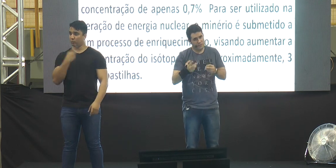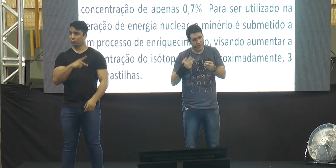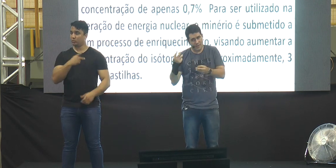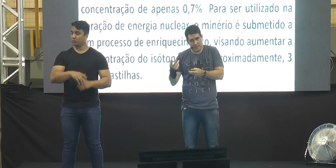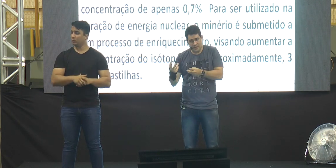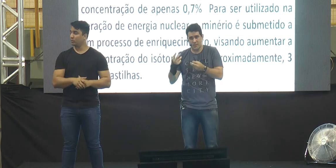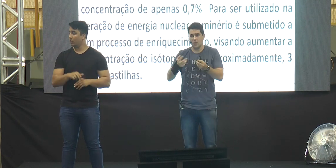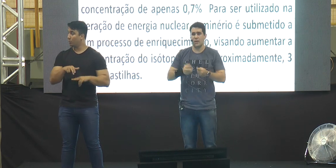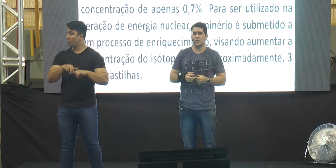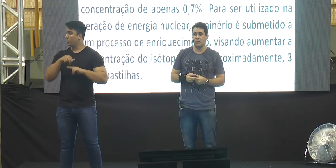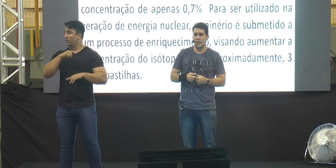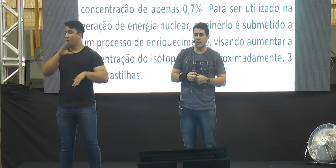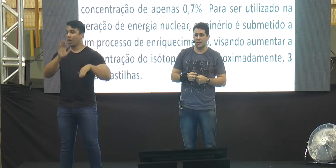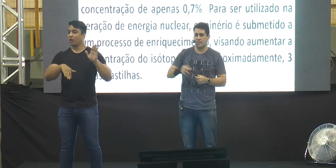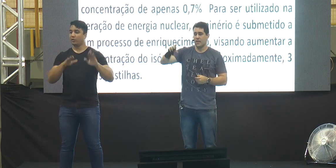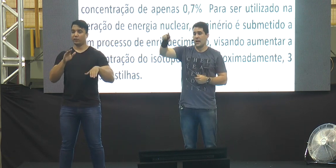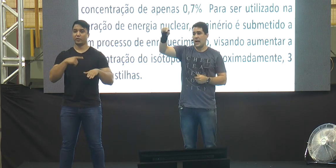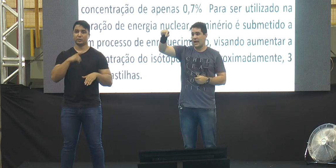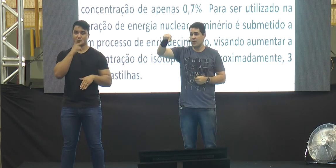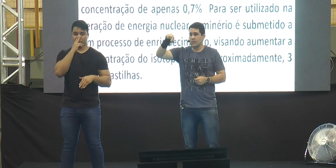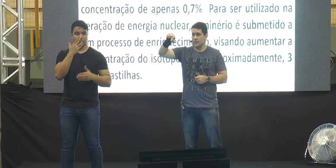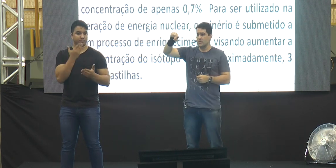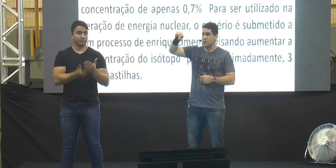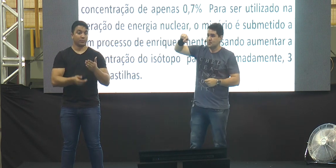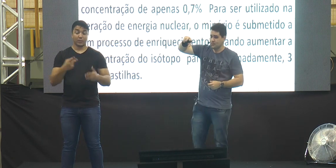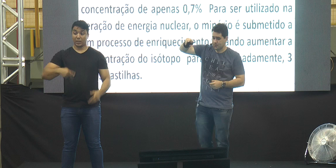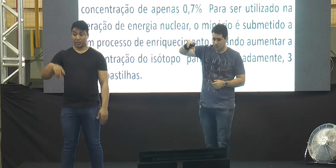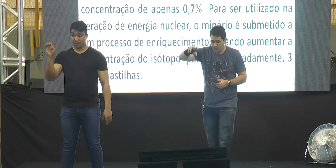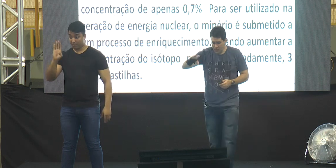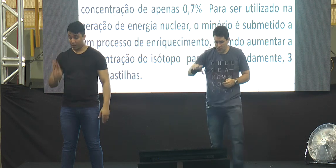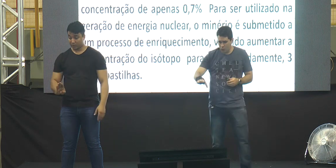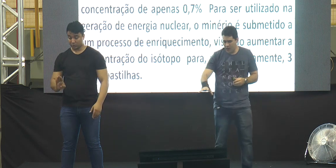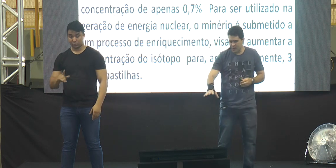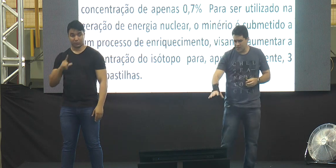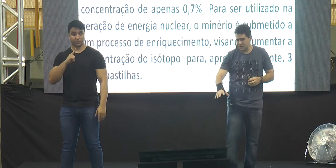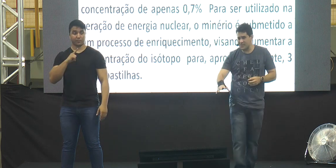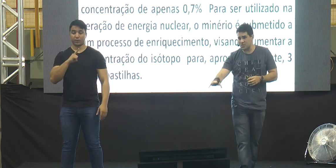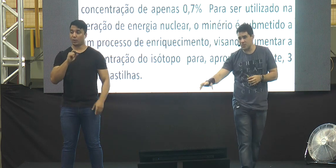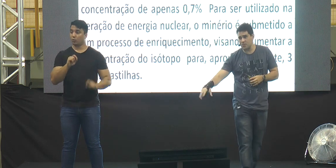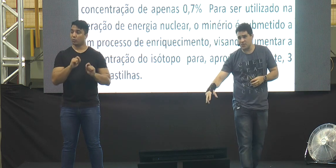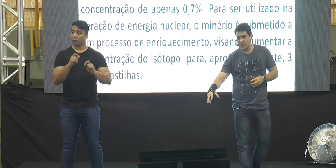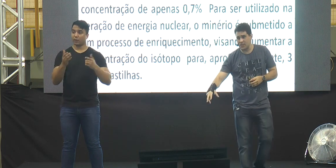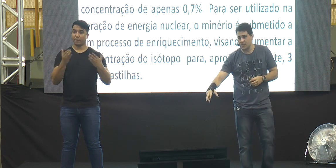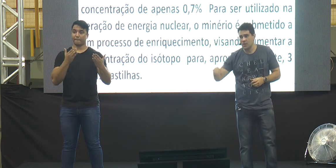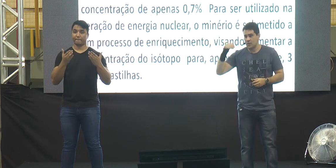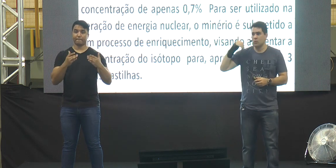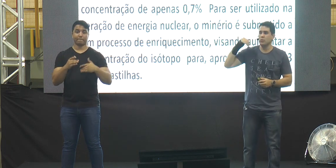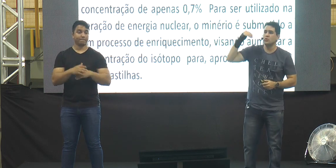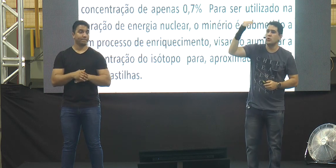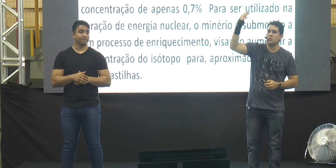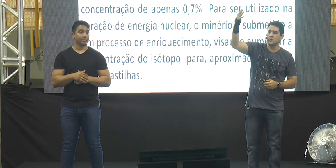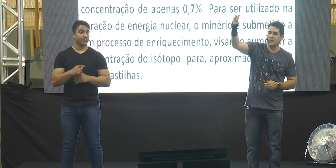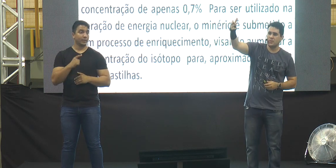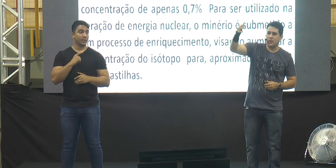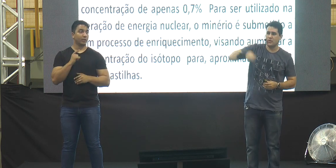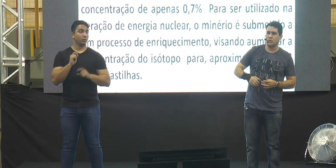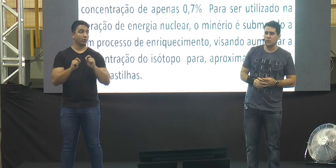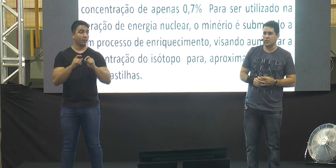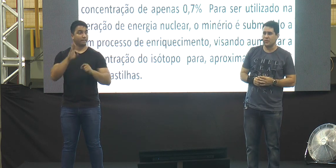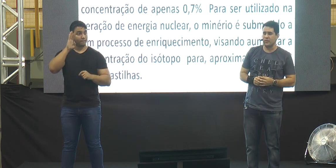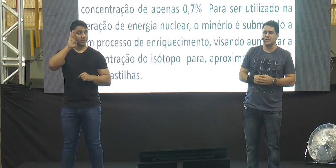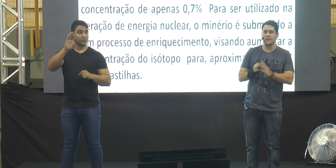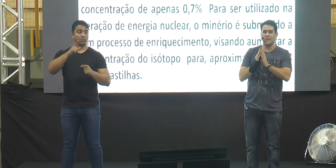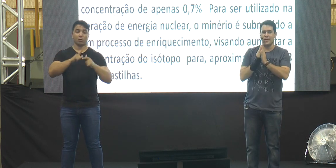Aí às vezes não é tão bacana. Aqui no Brasil, com relação a esse tipo de usina, um dos nossos